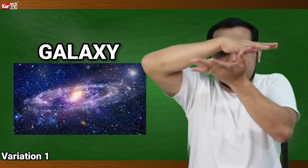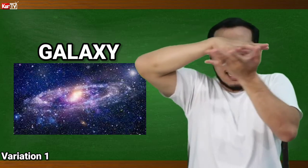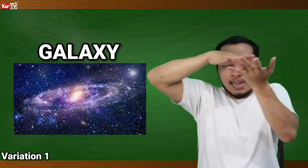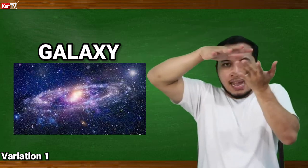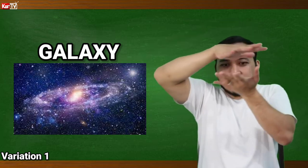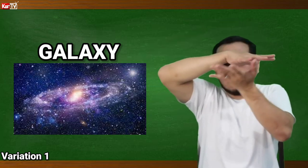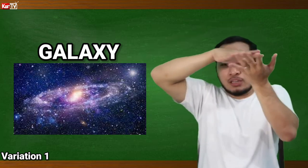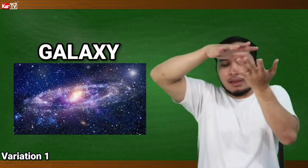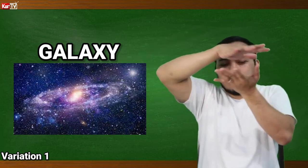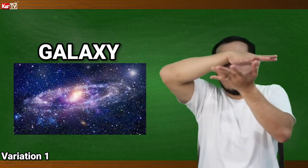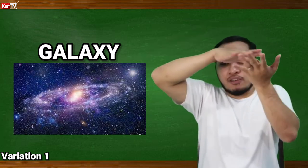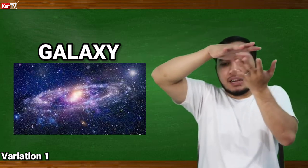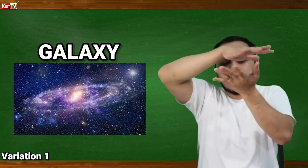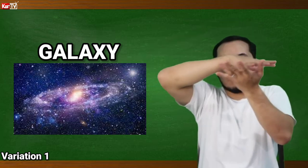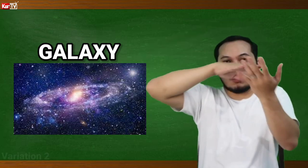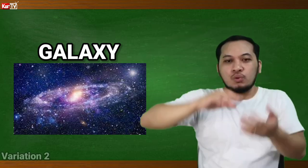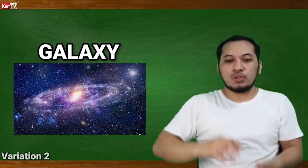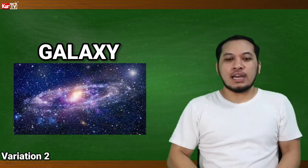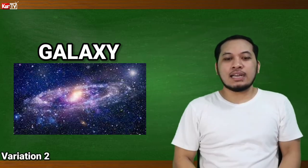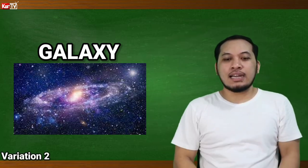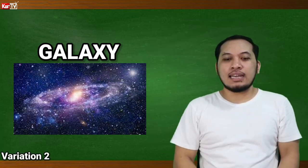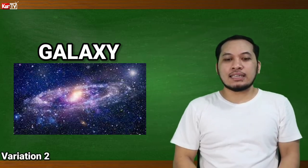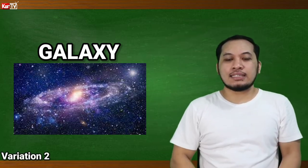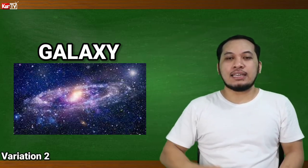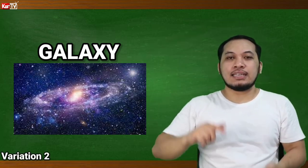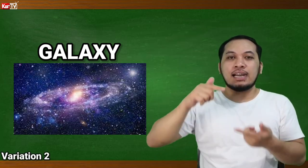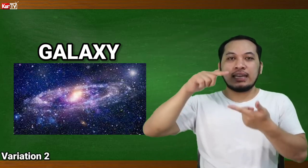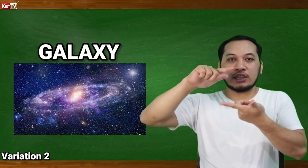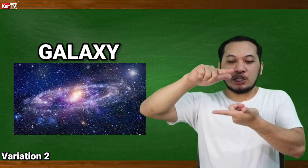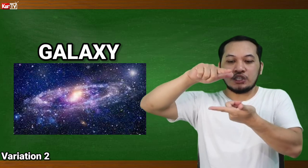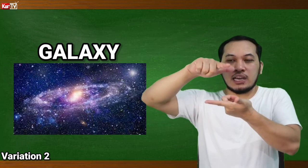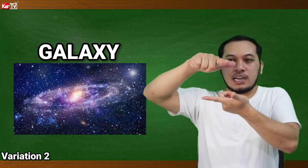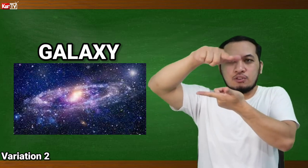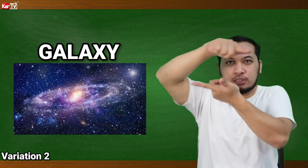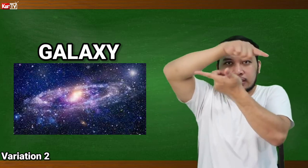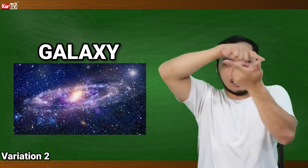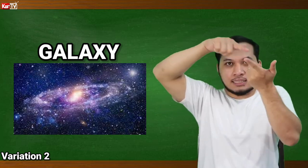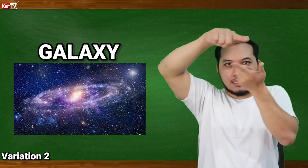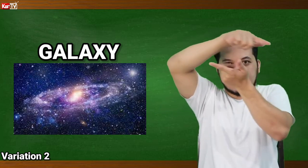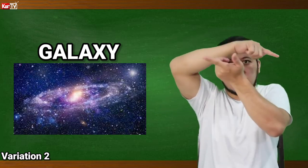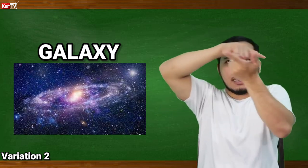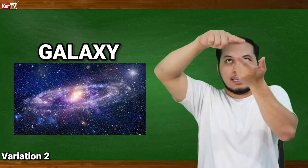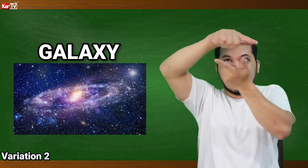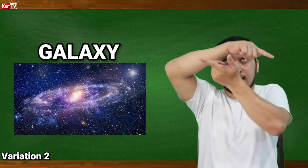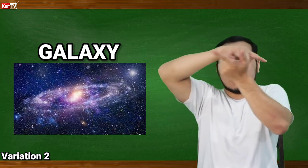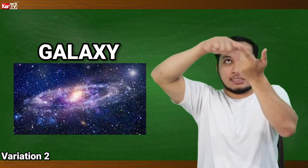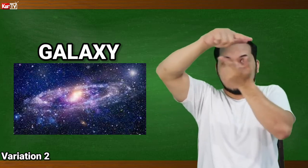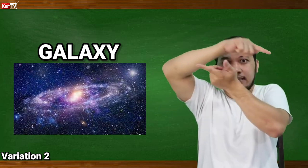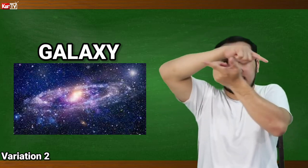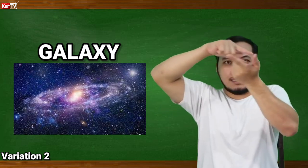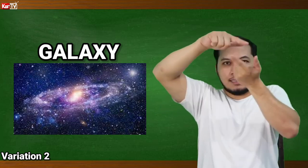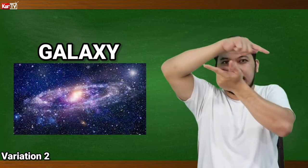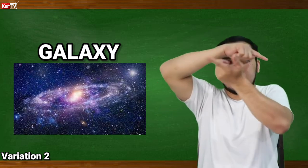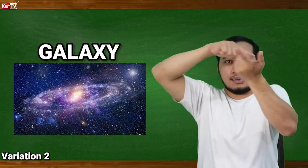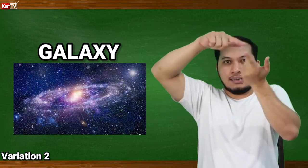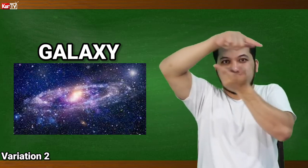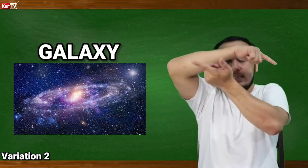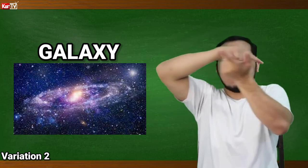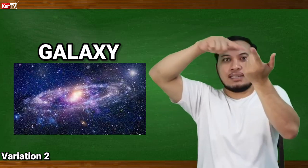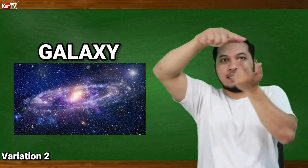galaxy ito naman yung variant 2 ng galaxy naka-letter g lang kayo tas sa taas din galaxy ayan